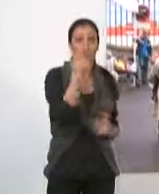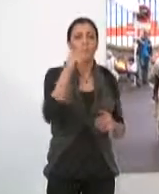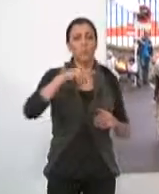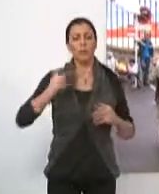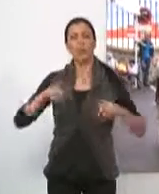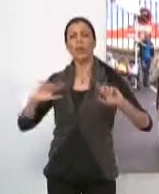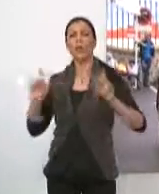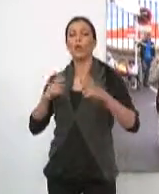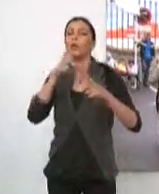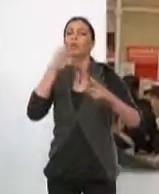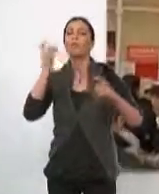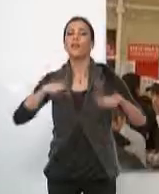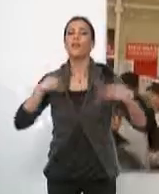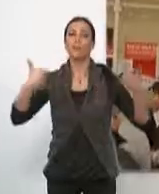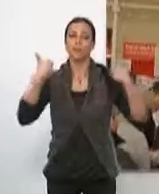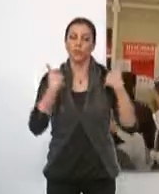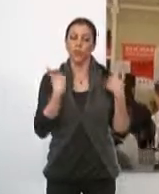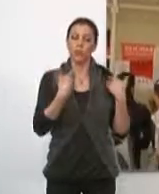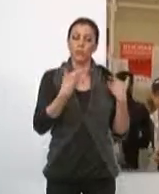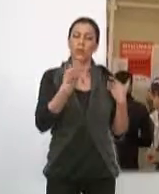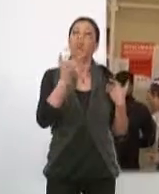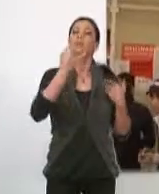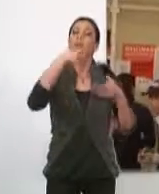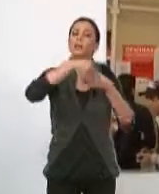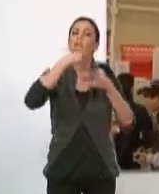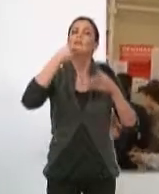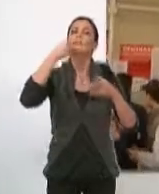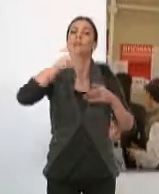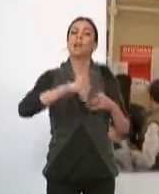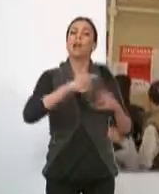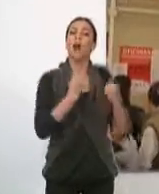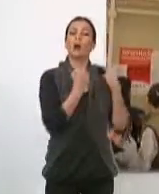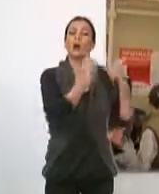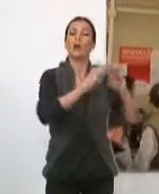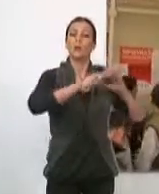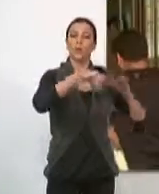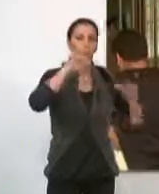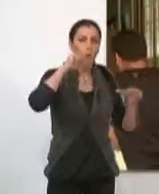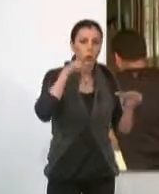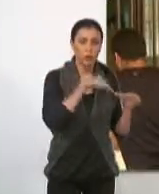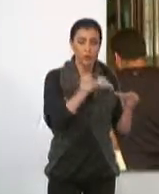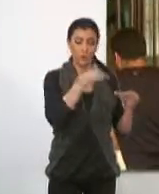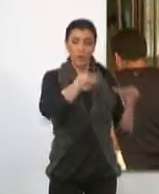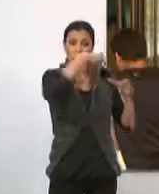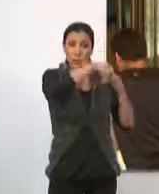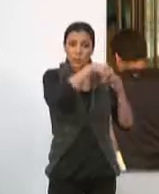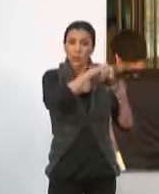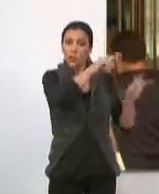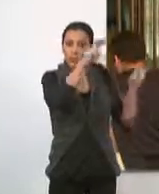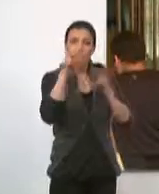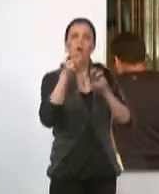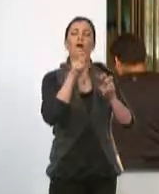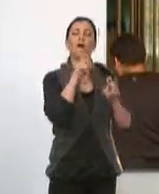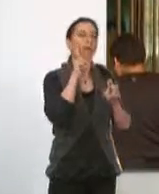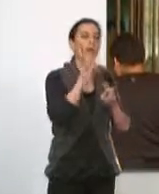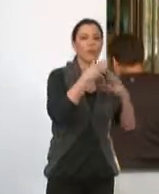Motril. También mantuvo una reunión con responsables a la que también estuvo el titular de la Autoridad Portuaria de Motril y durante la cual